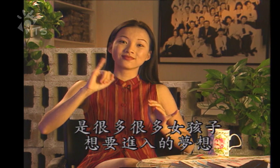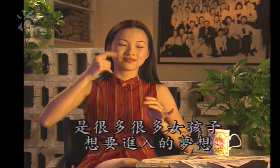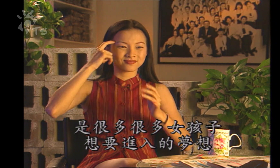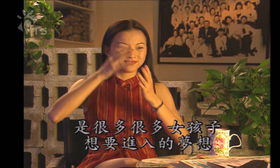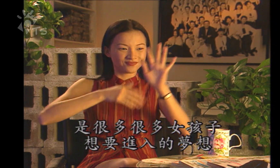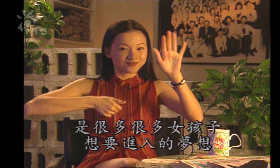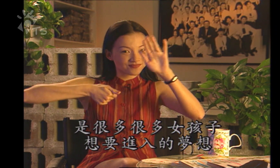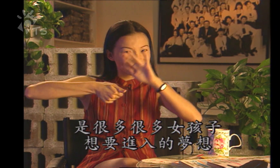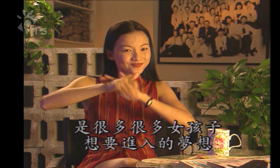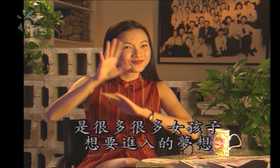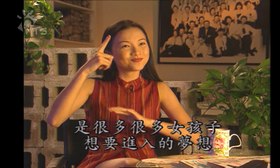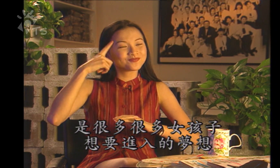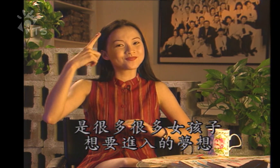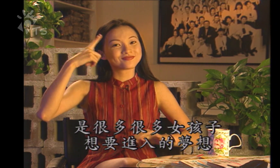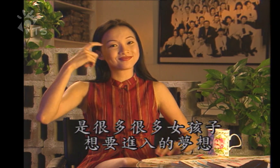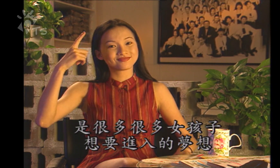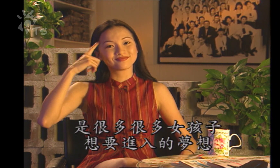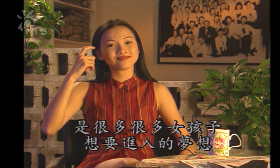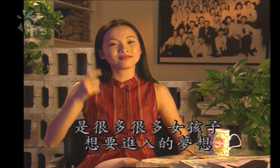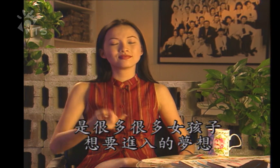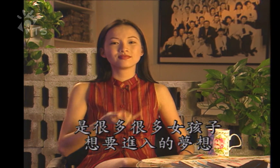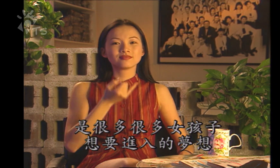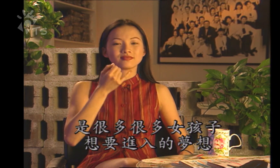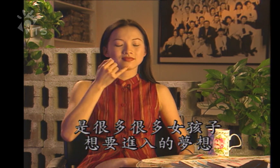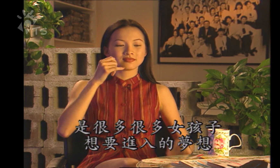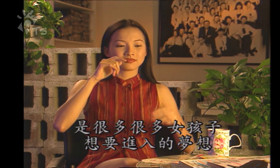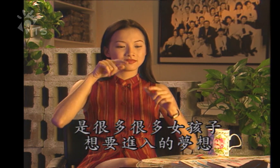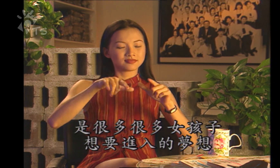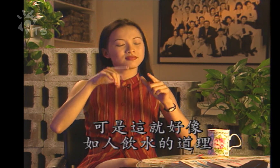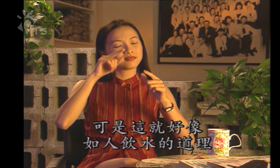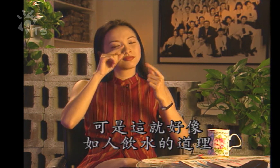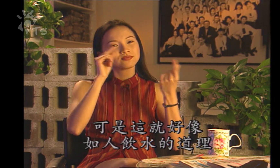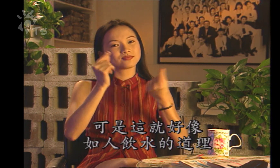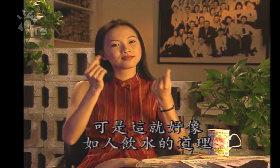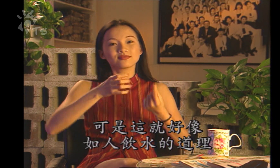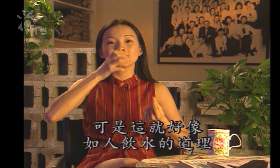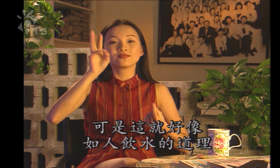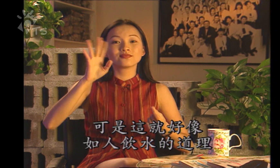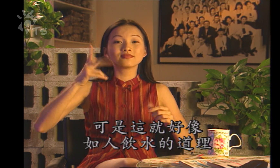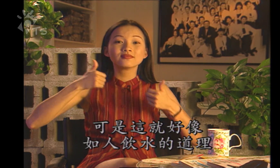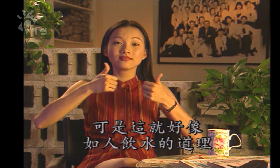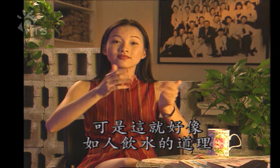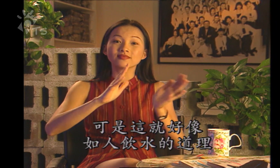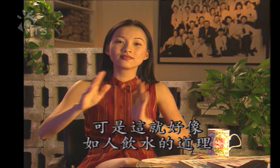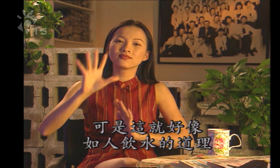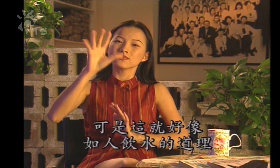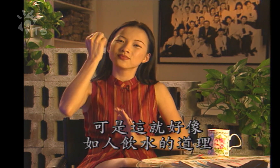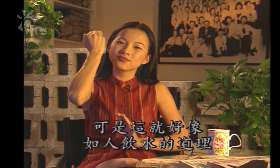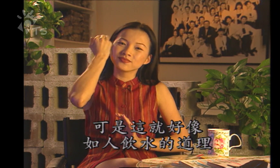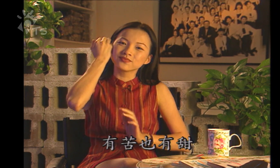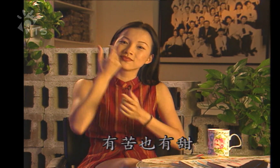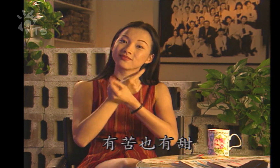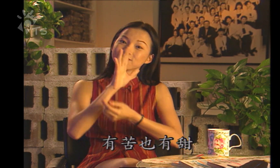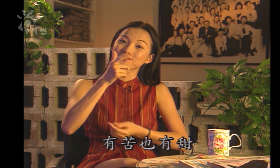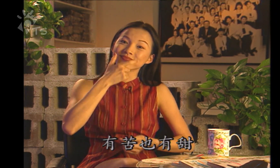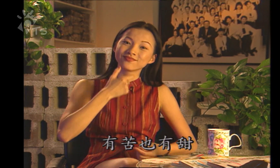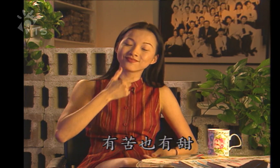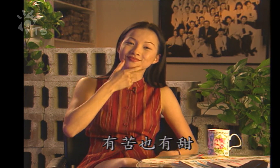孩子想要进入的梦想，可是这就好像如人饮水的道理，有苦也有